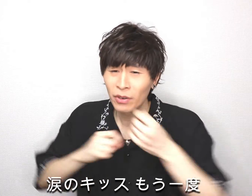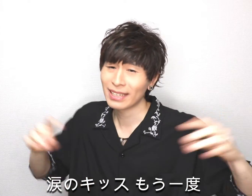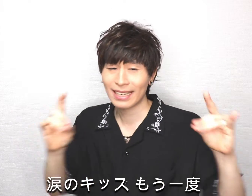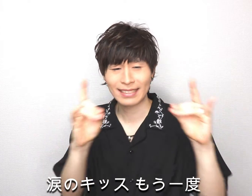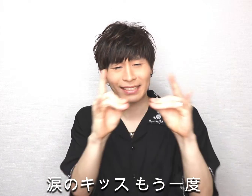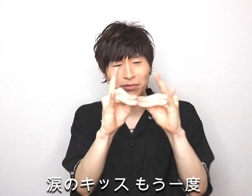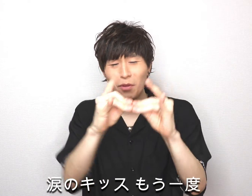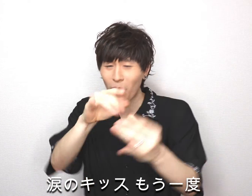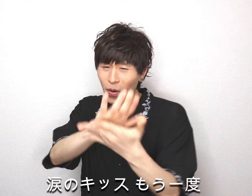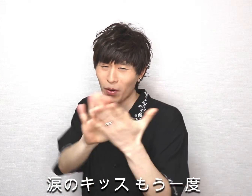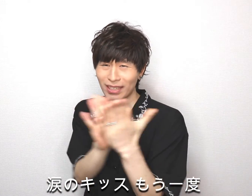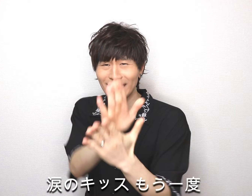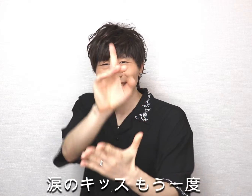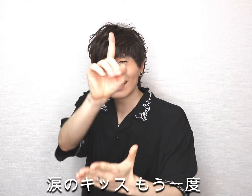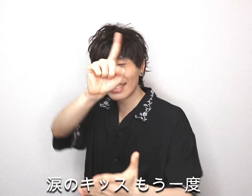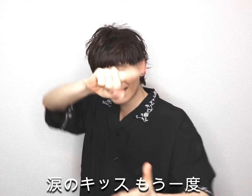キスもう一度、